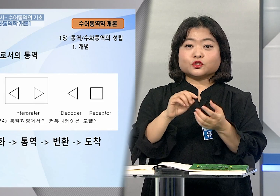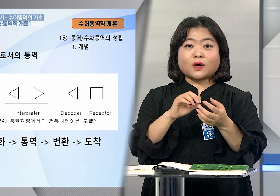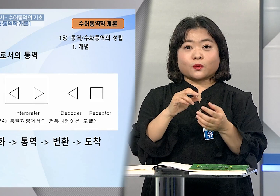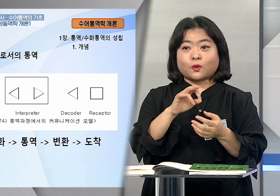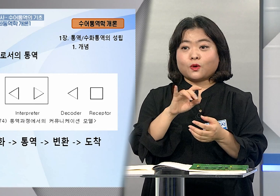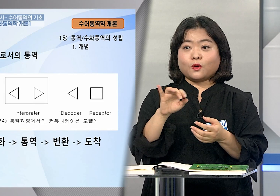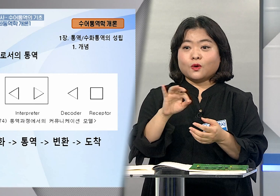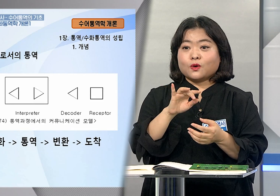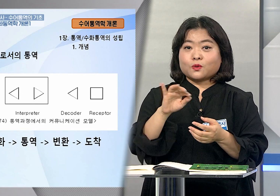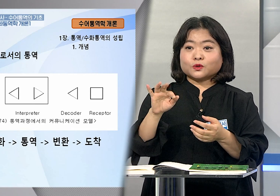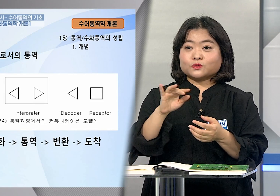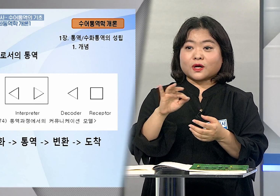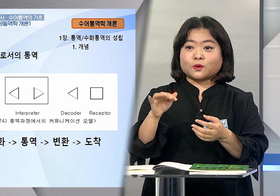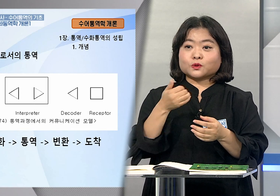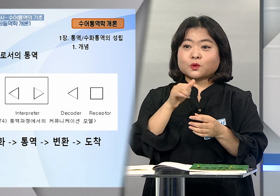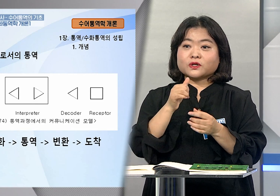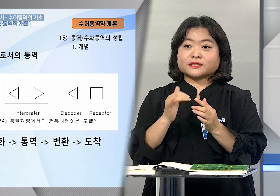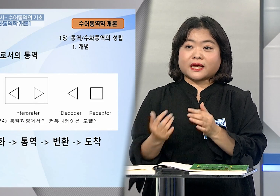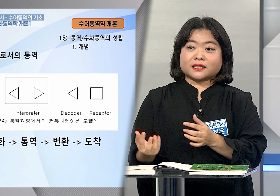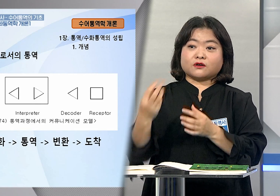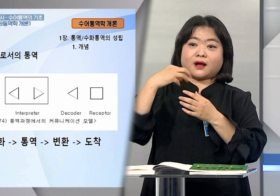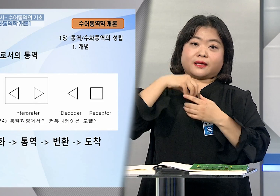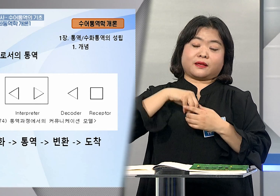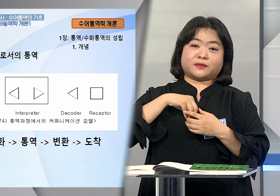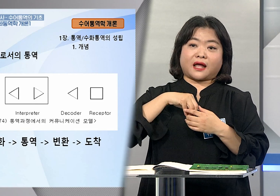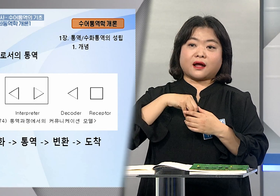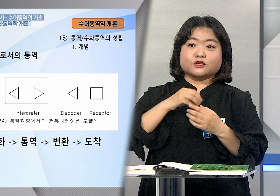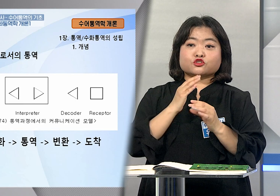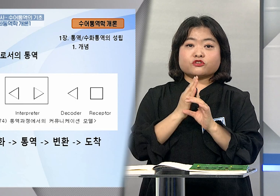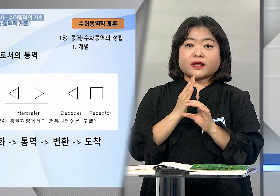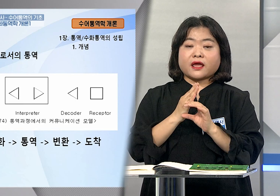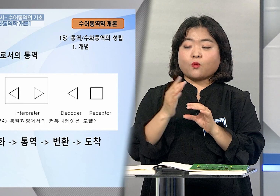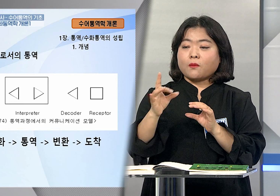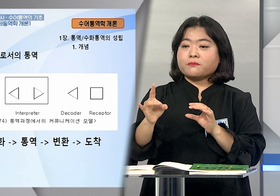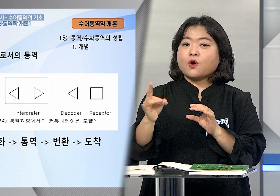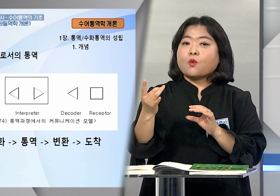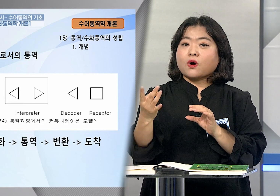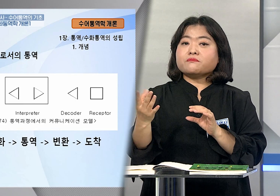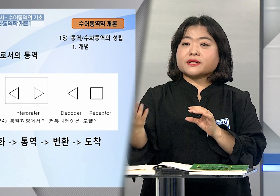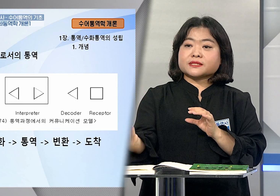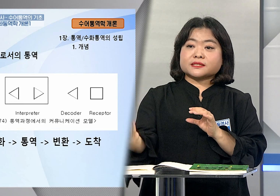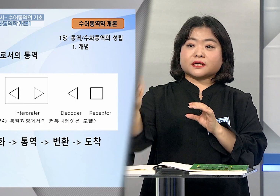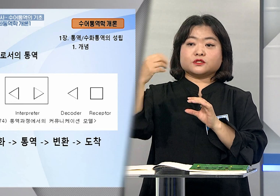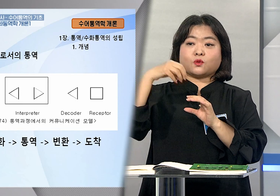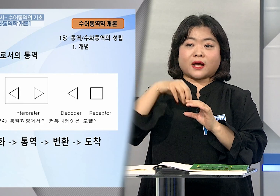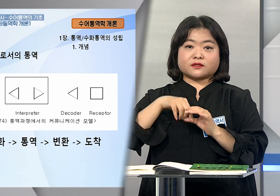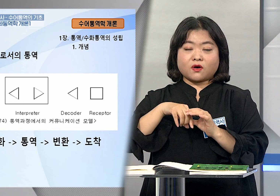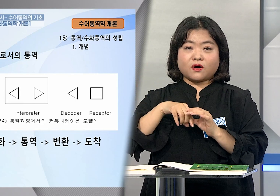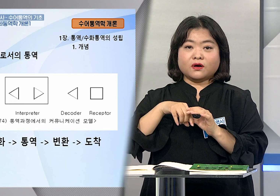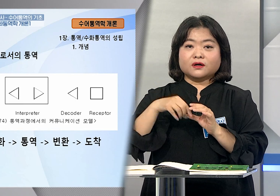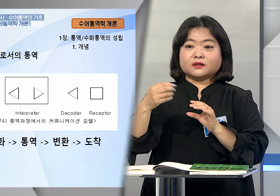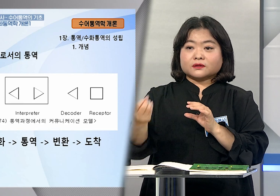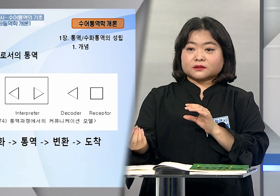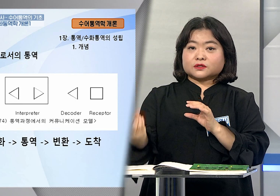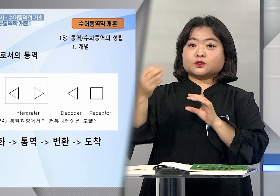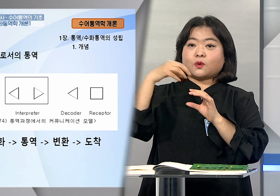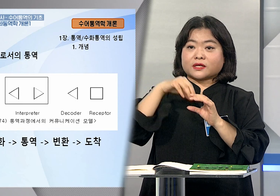되죠? 코드화로 통역자에게 들어가게 됩니다. 중간에 원 메시지가